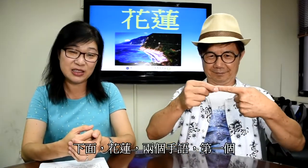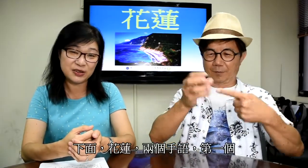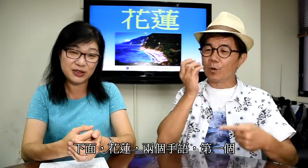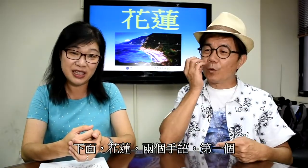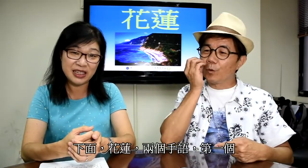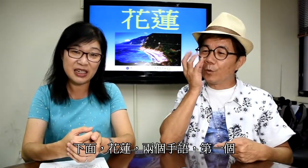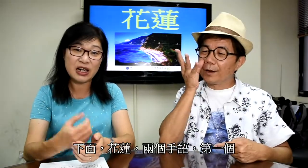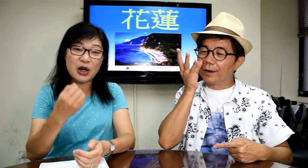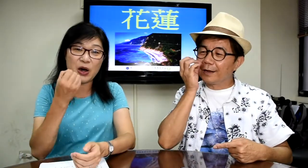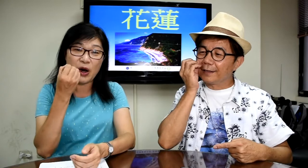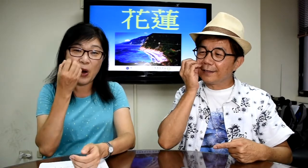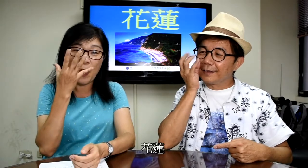手语，第一个花